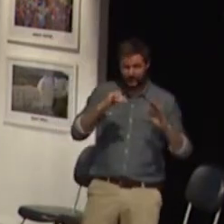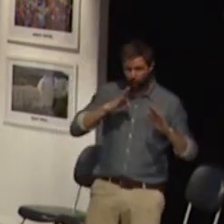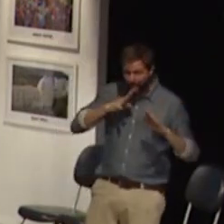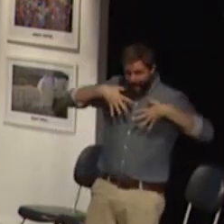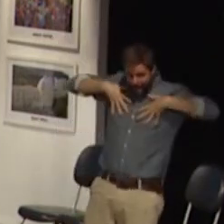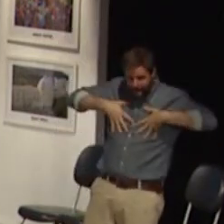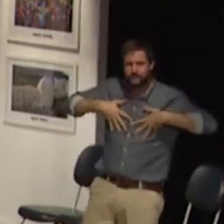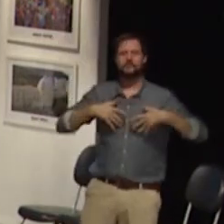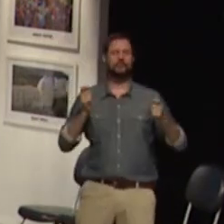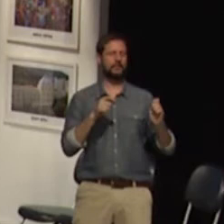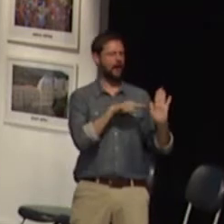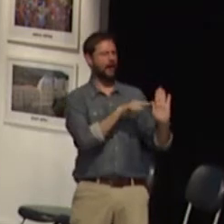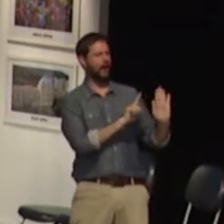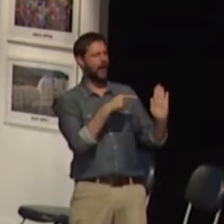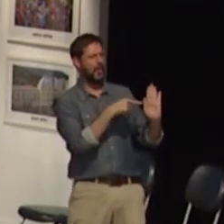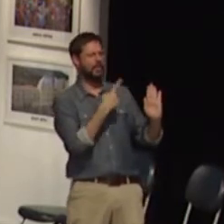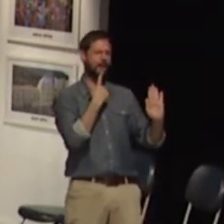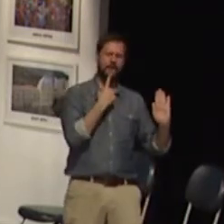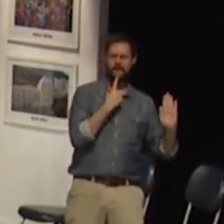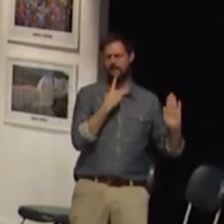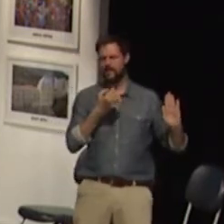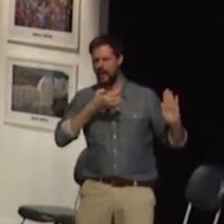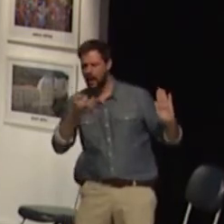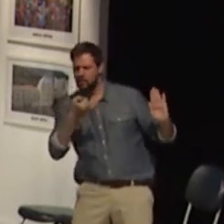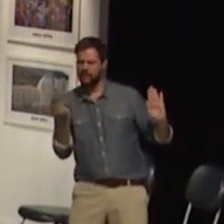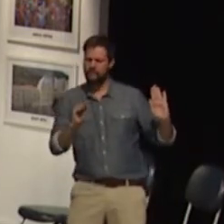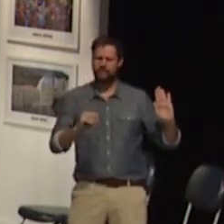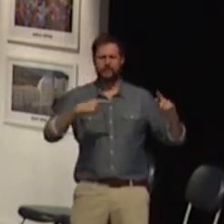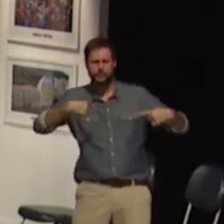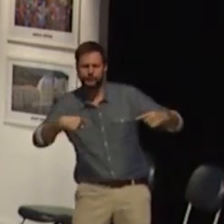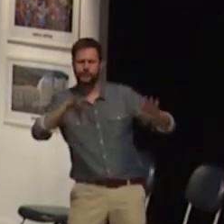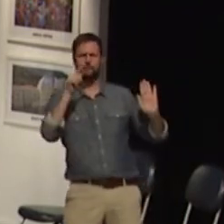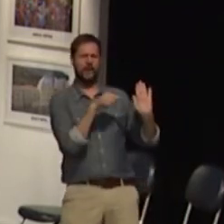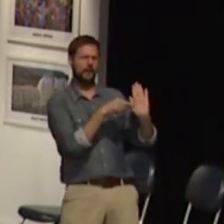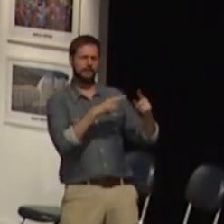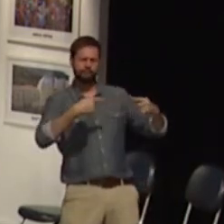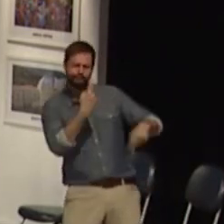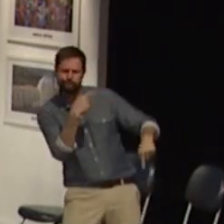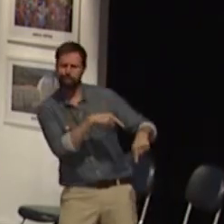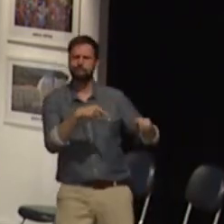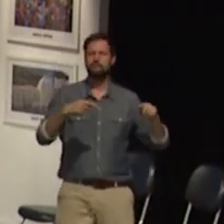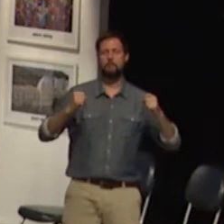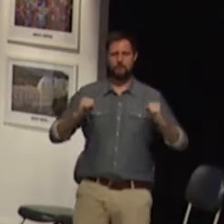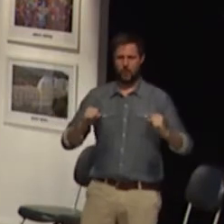está, né? Mas dentro isso não acontece. Então, a Procuradoria falou que isso pode ocorrer e que